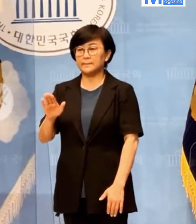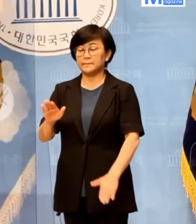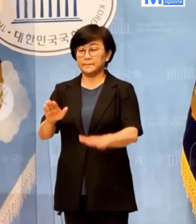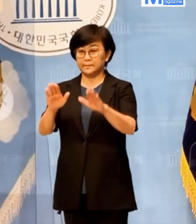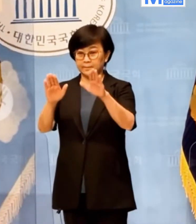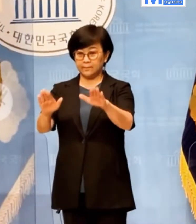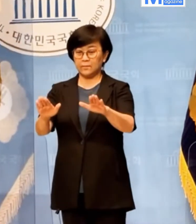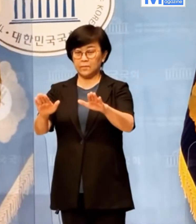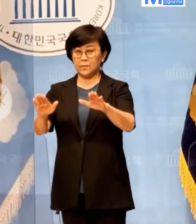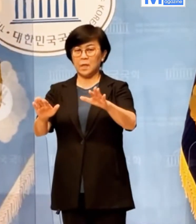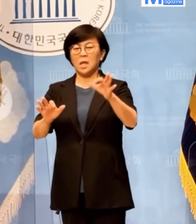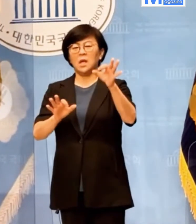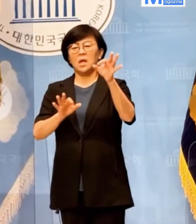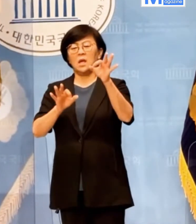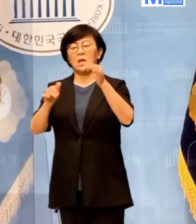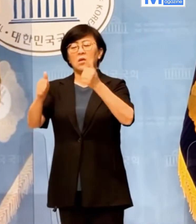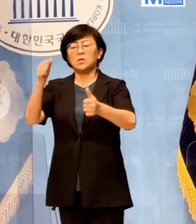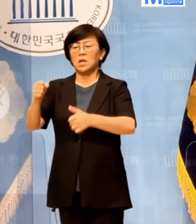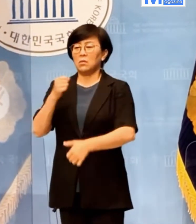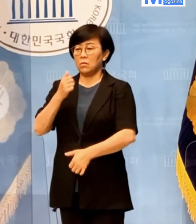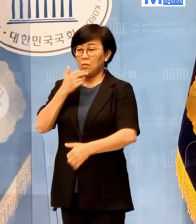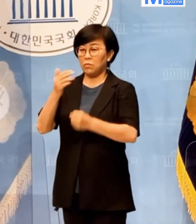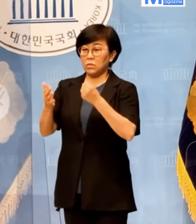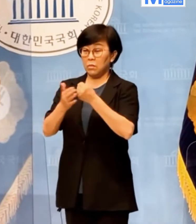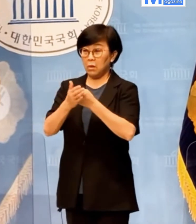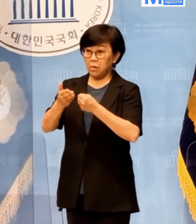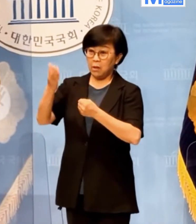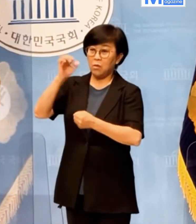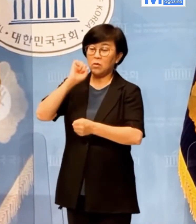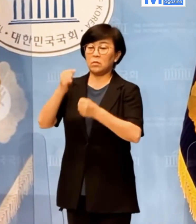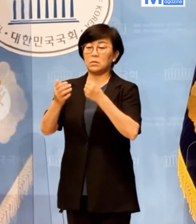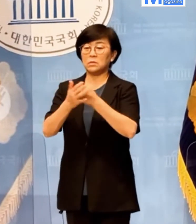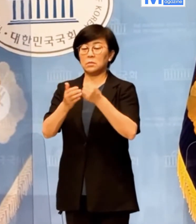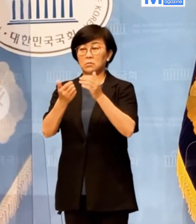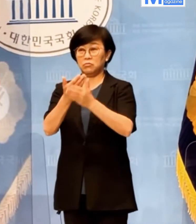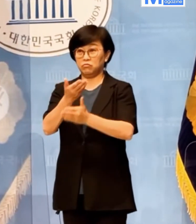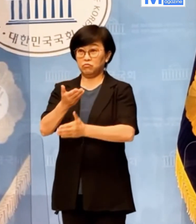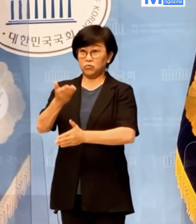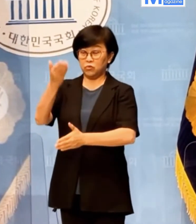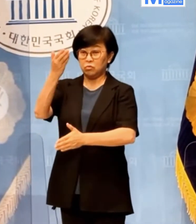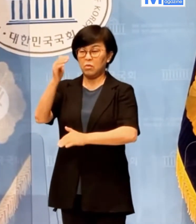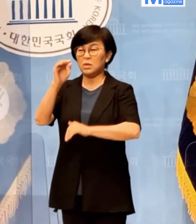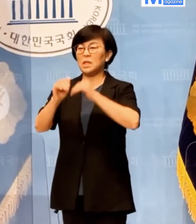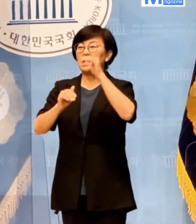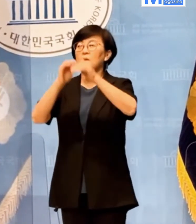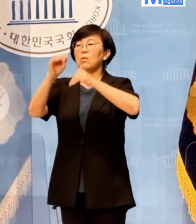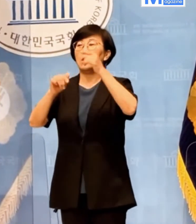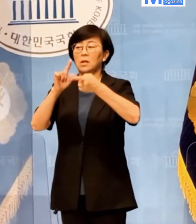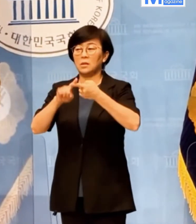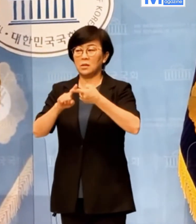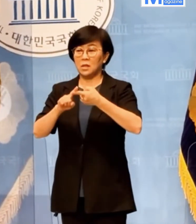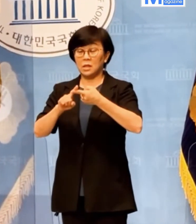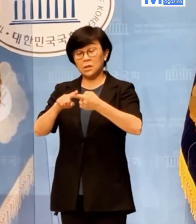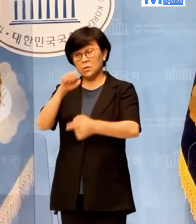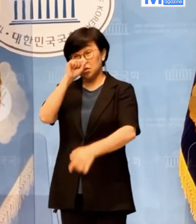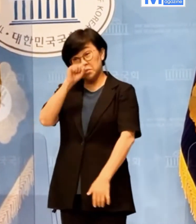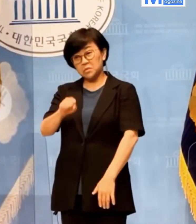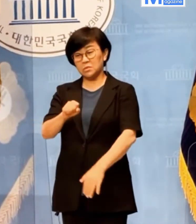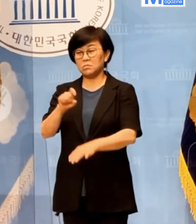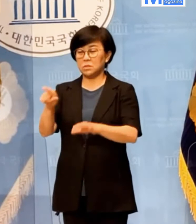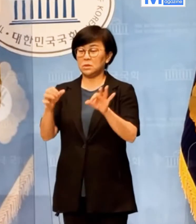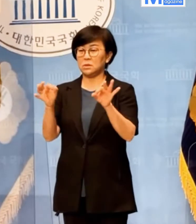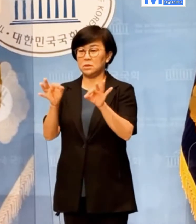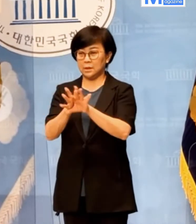이제 경제력이 없으면 고시 준비가 어려워 신분 상승의 사다리라는 장점은 이미 사라진